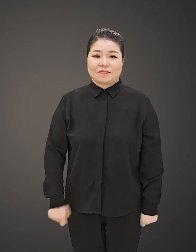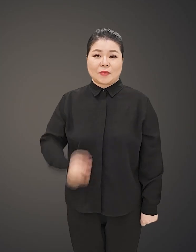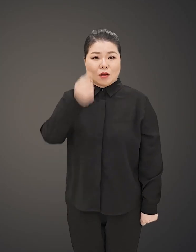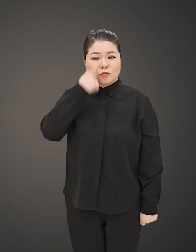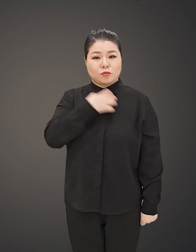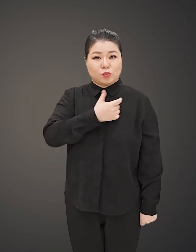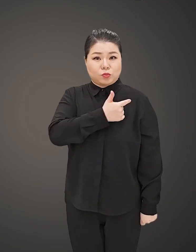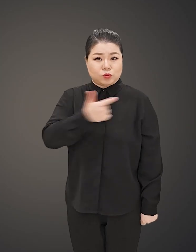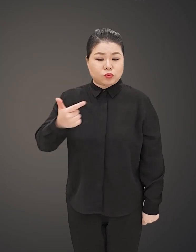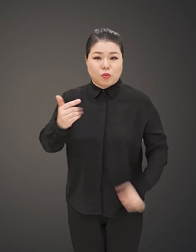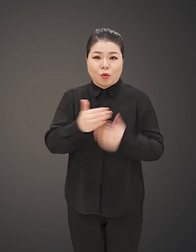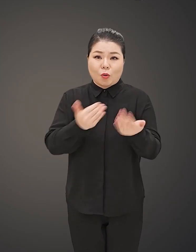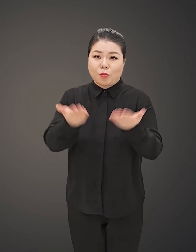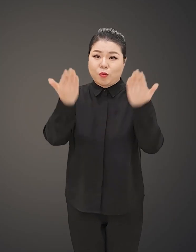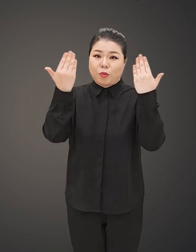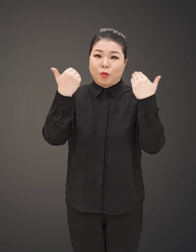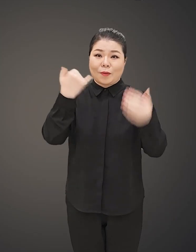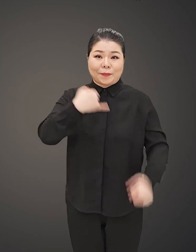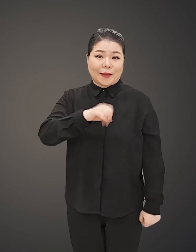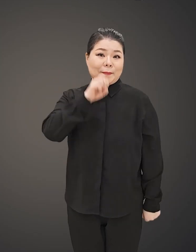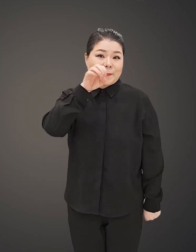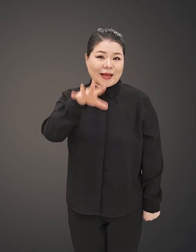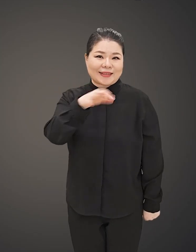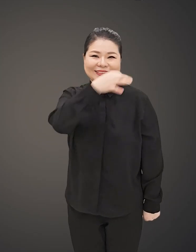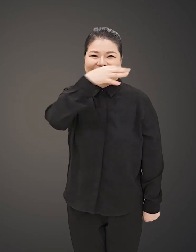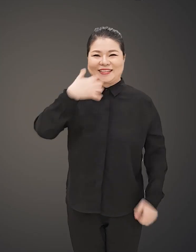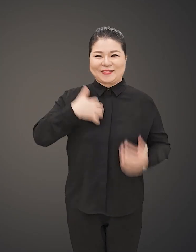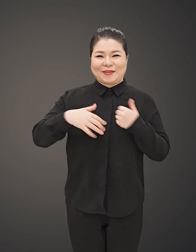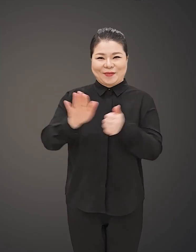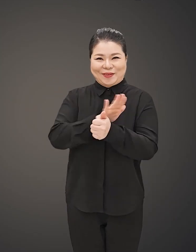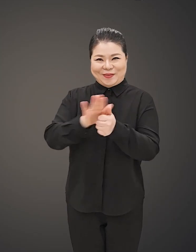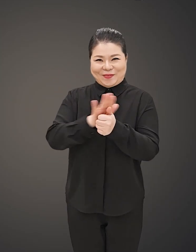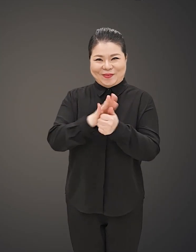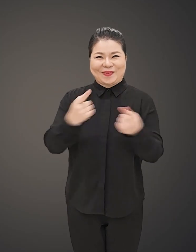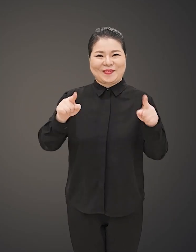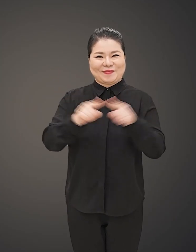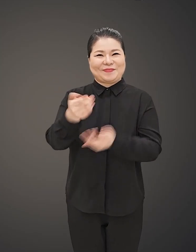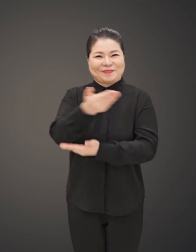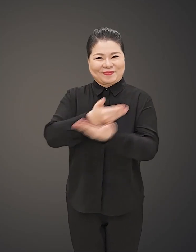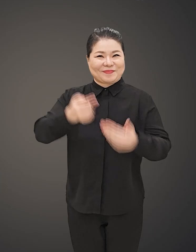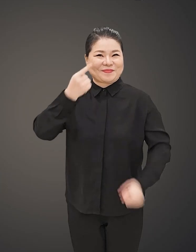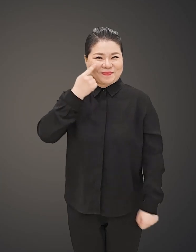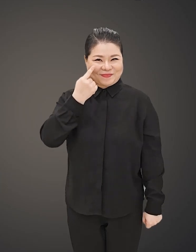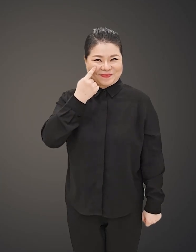깊은 슬픔의 파도를 지나온 키티가 안겨주는 명랑한 위로를 함께 나눠요.